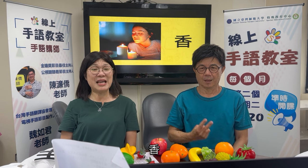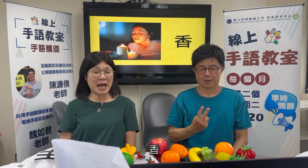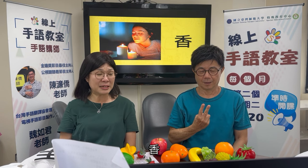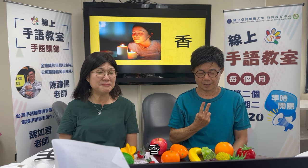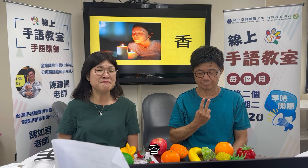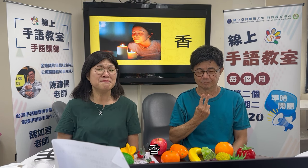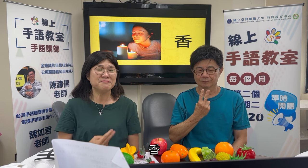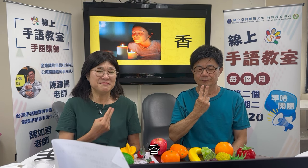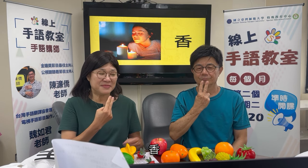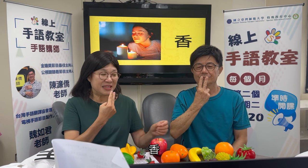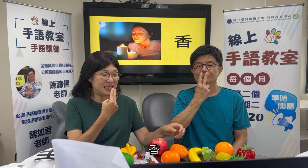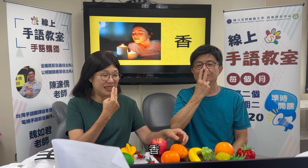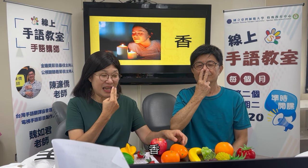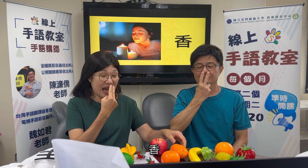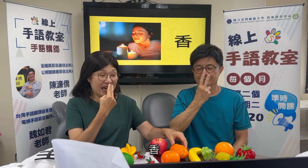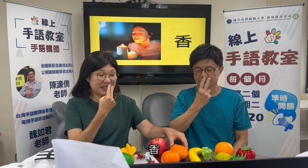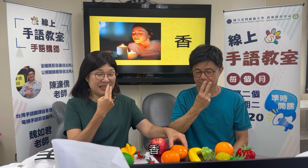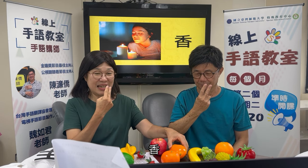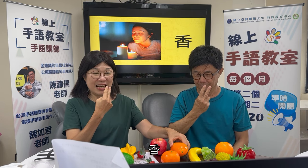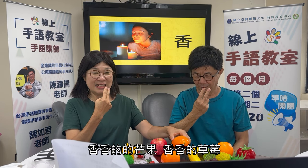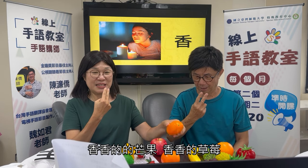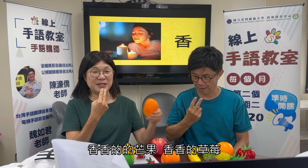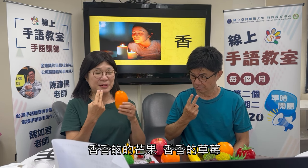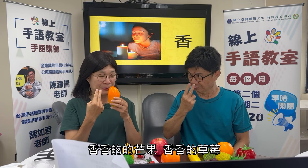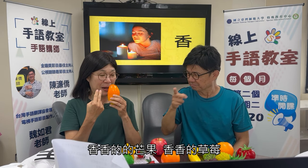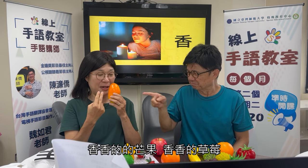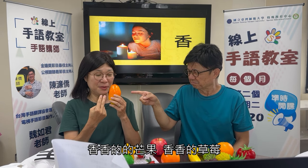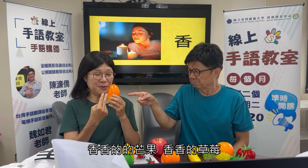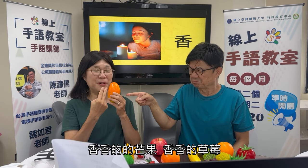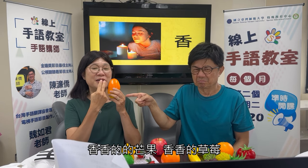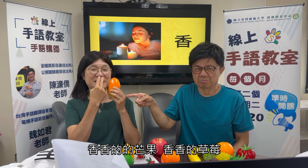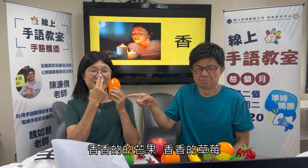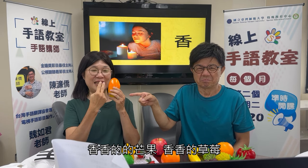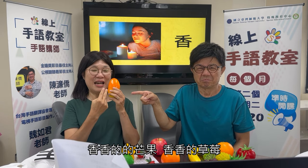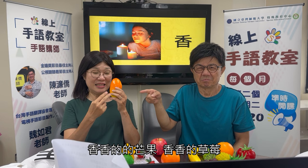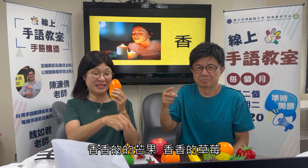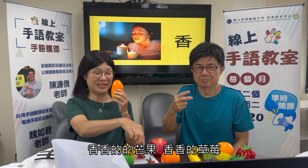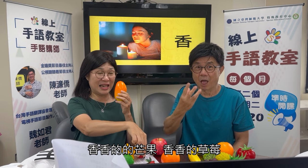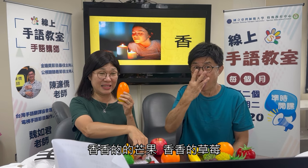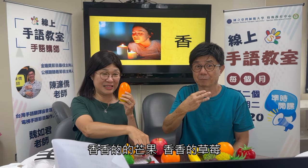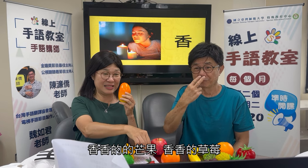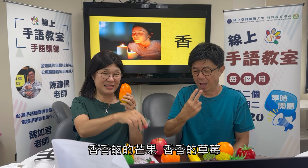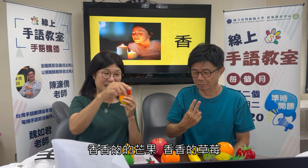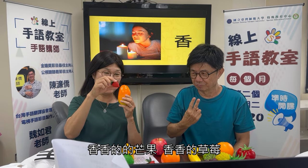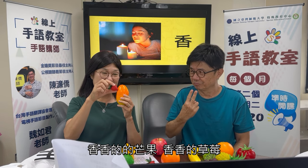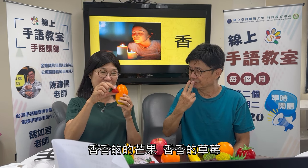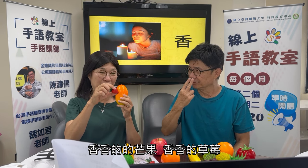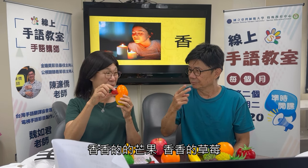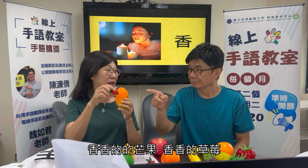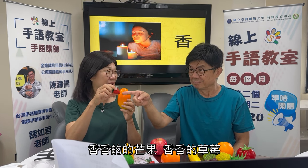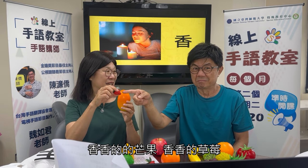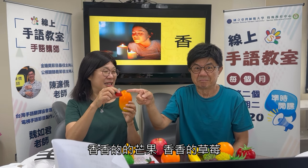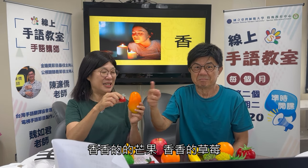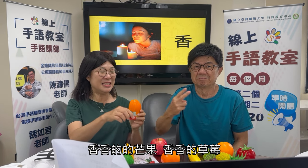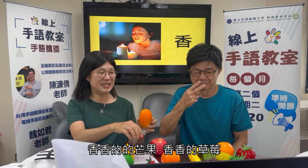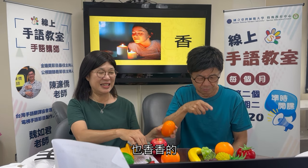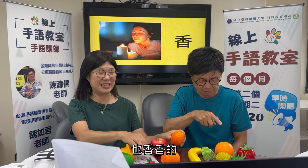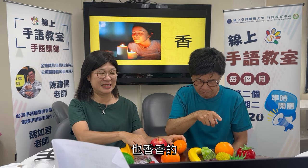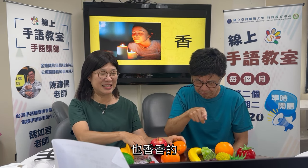香，香香的芒果，香香的草莓也